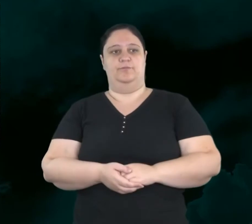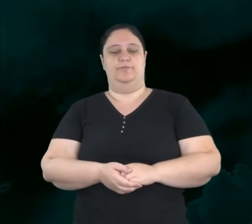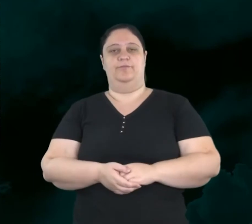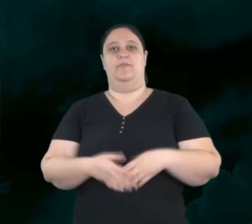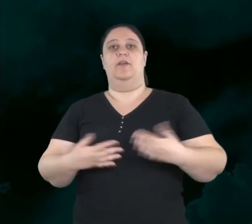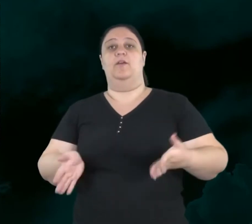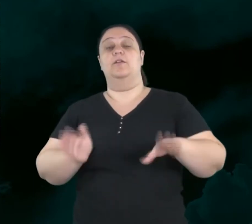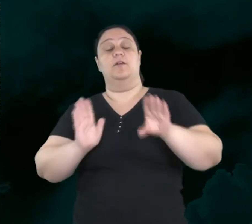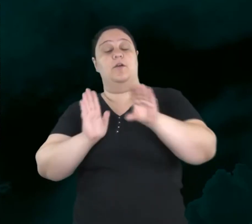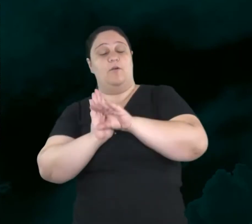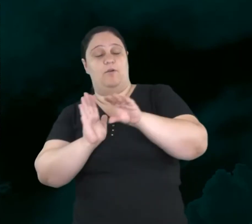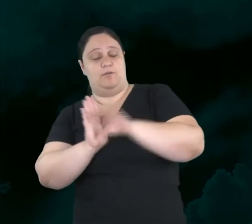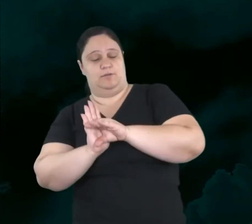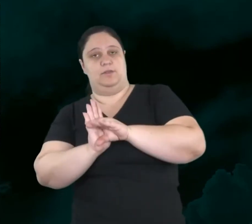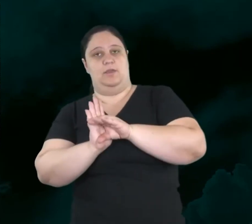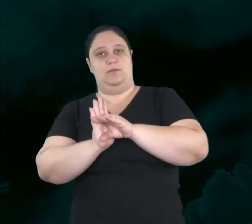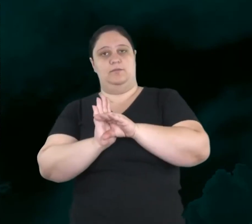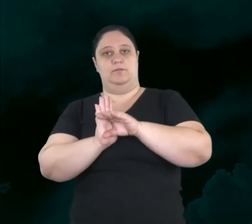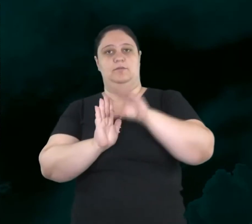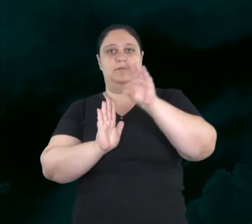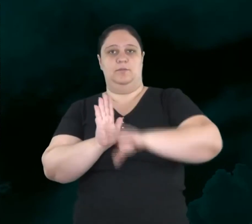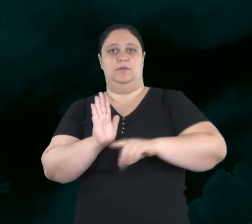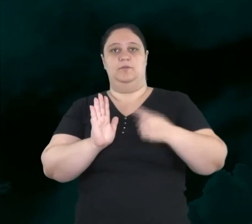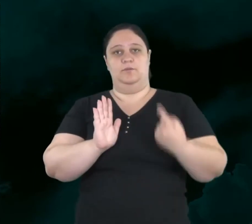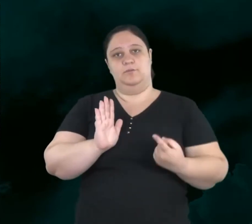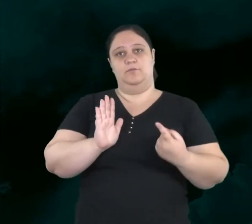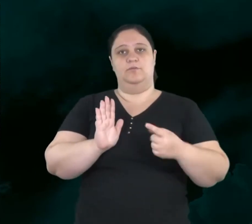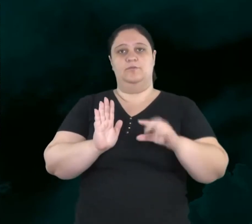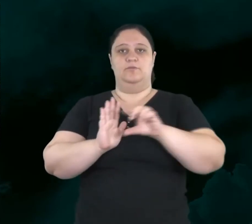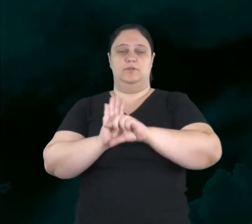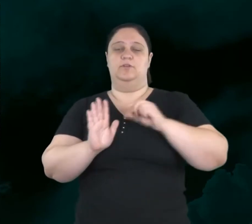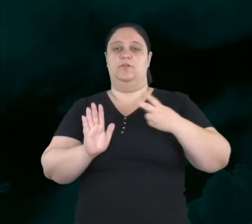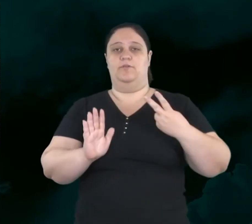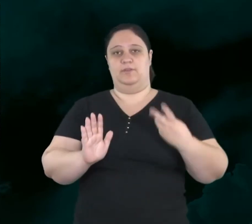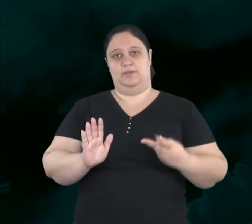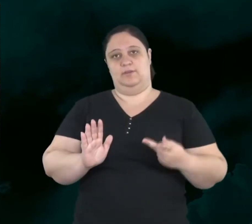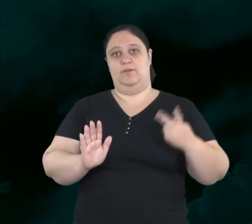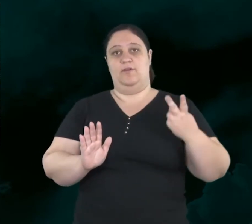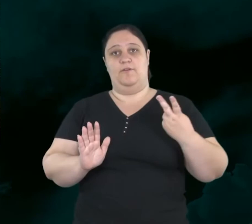olhada. Colossenses 1, versículo 27.